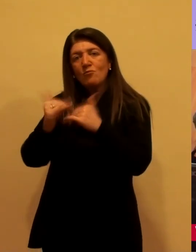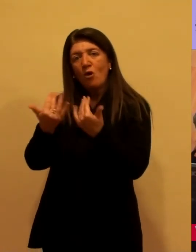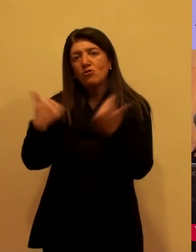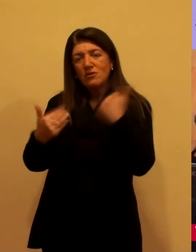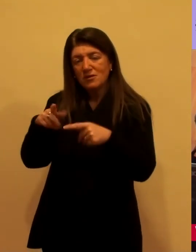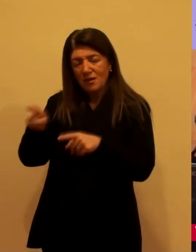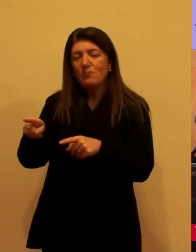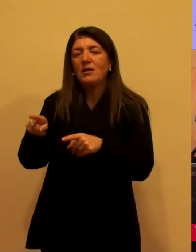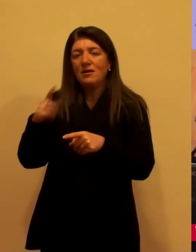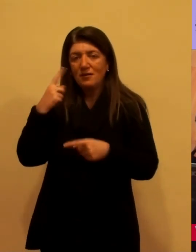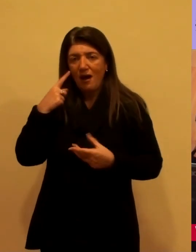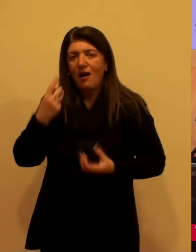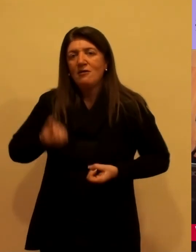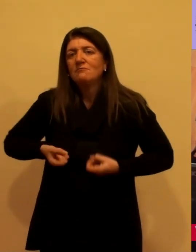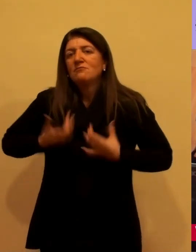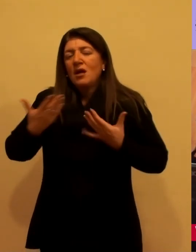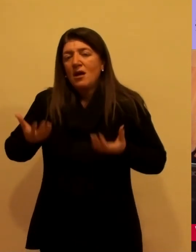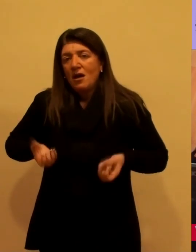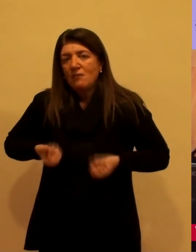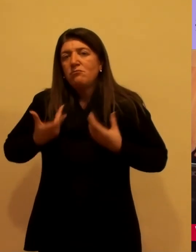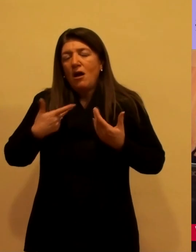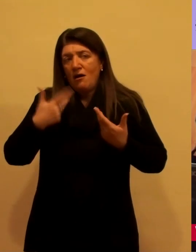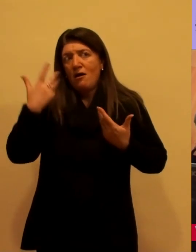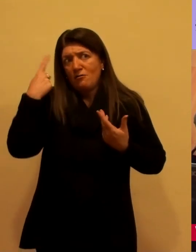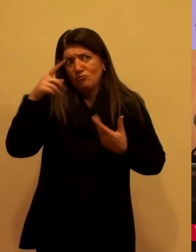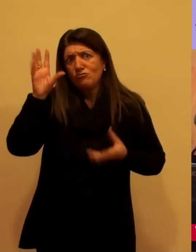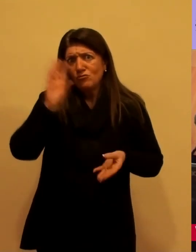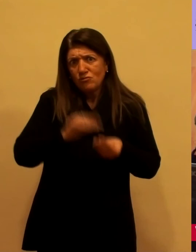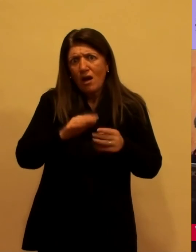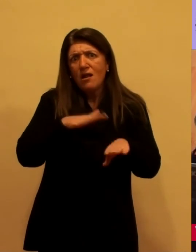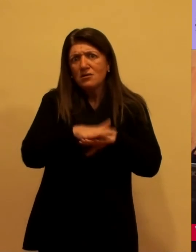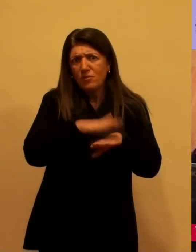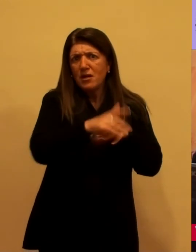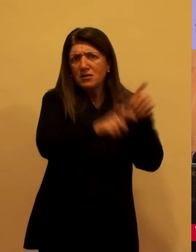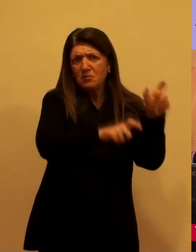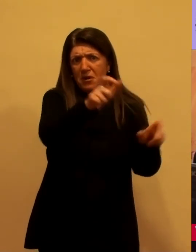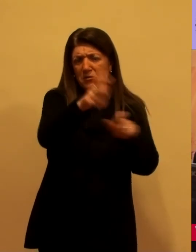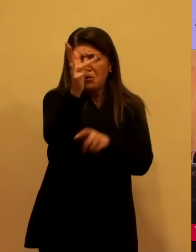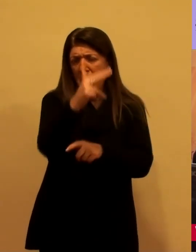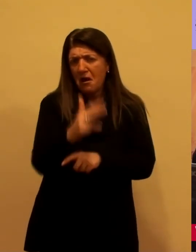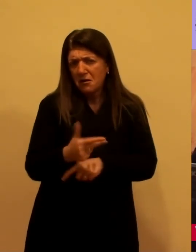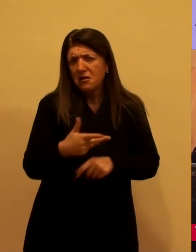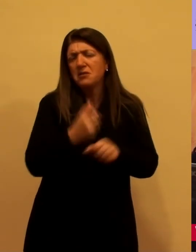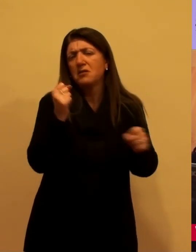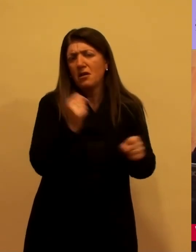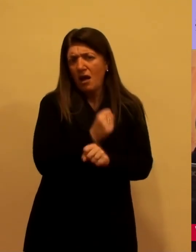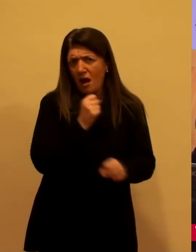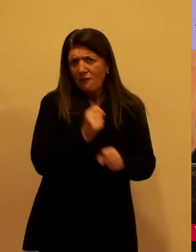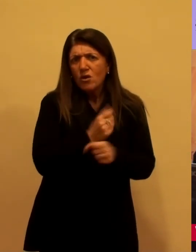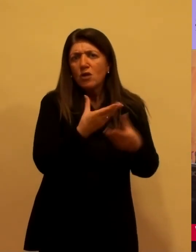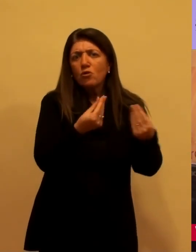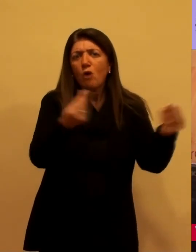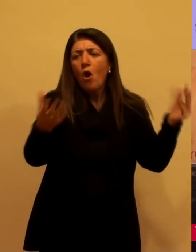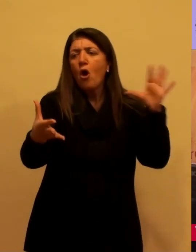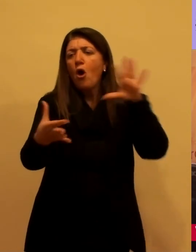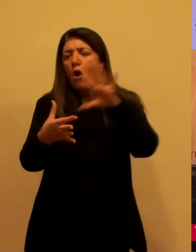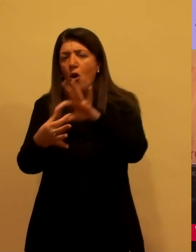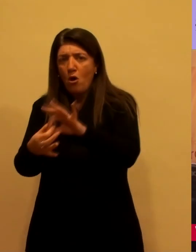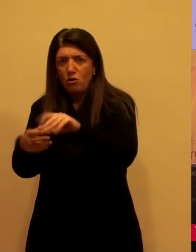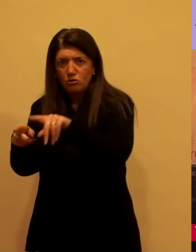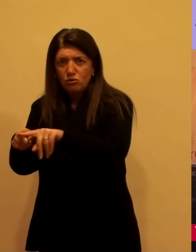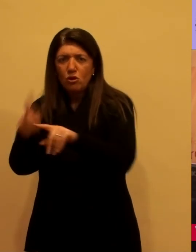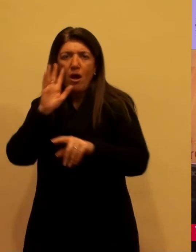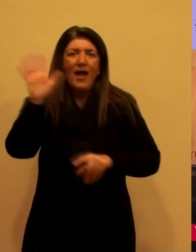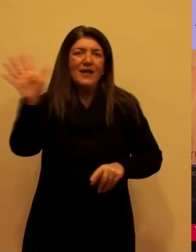Abbiamo anche avuto delle esperienze molto positive di artisti che hanno lavorato proprio in questo senso, diciamo, sì, che potremmo parlare. Abbiamo un esempio, però, c'è stato